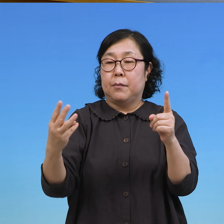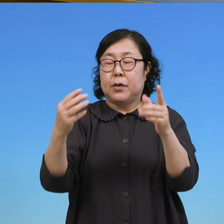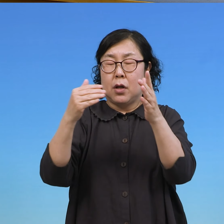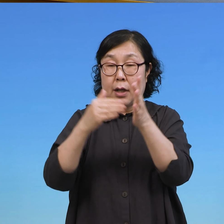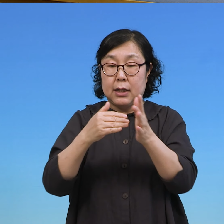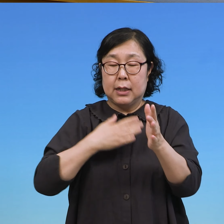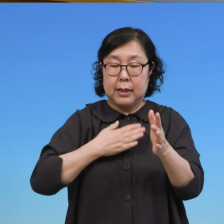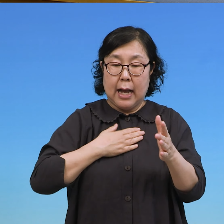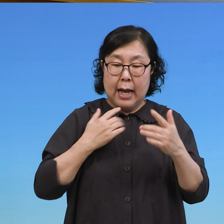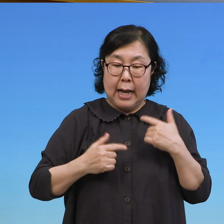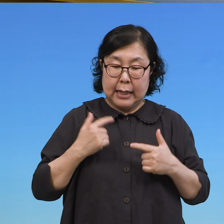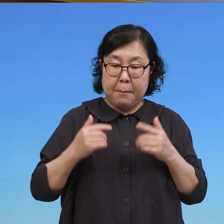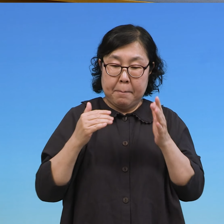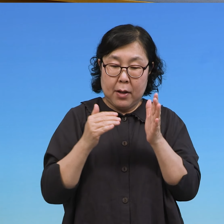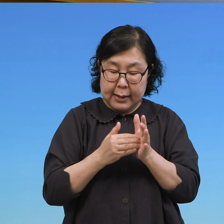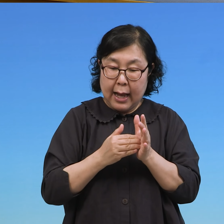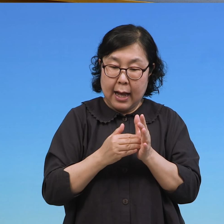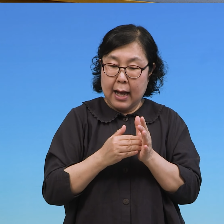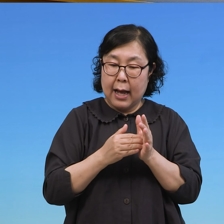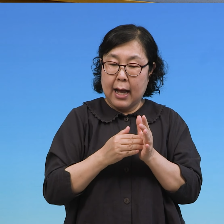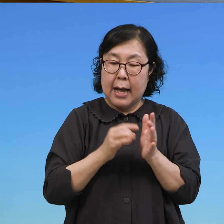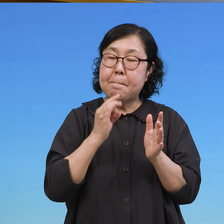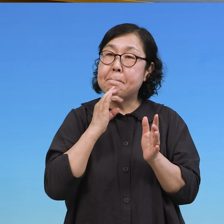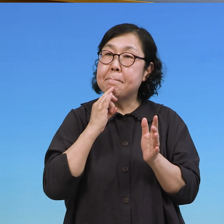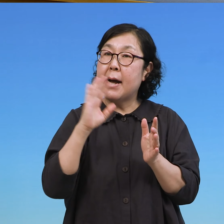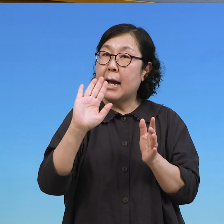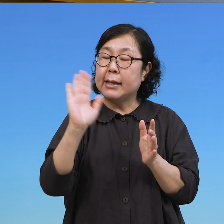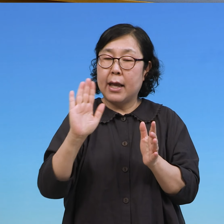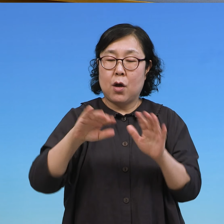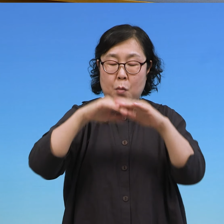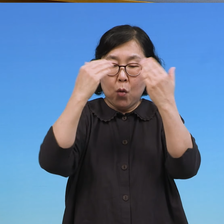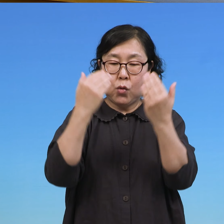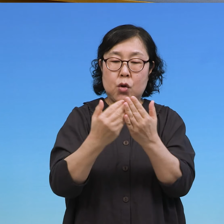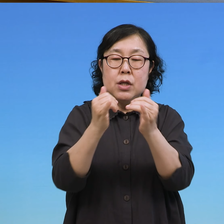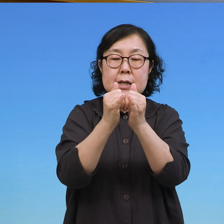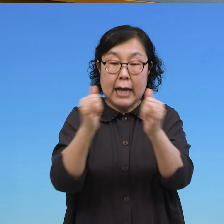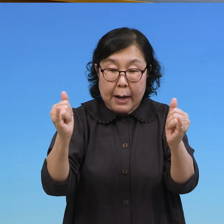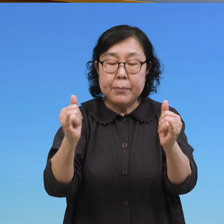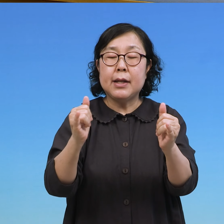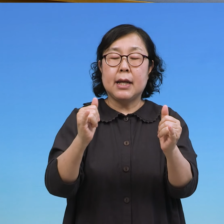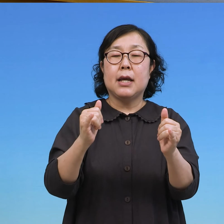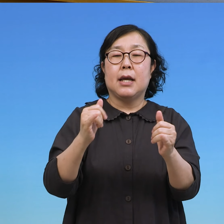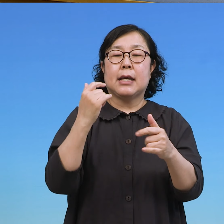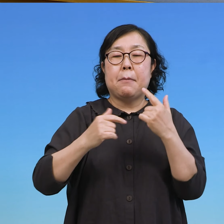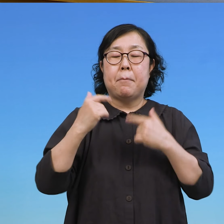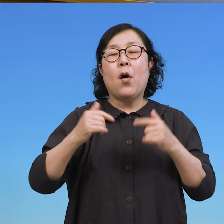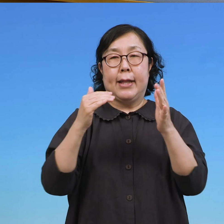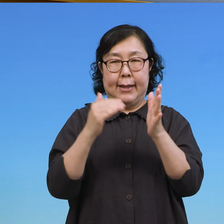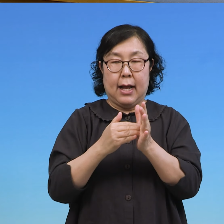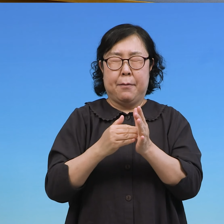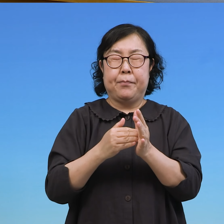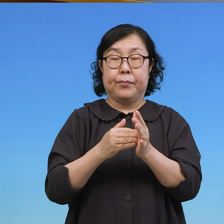3절까지는요, 내가 기뻤다, 이 단수를 쓰지 않아요. 다 복수입니다. 자, 1절을 다시